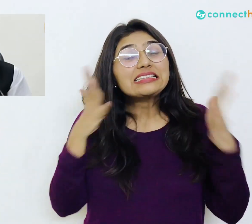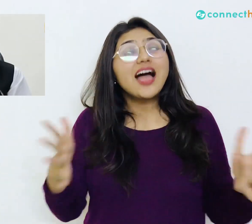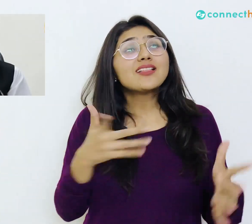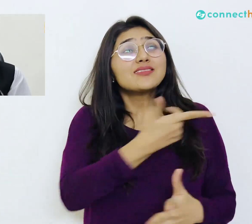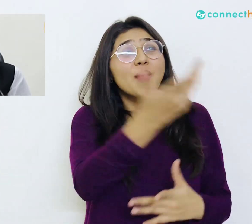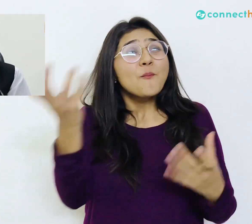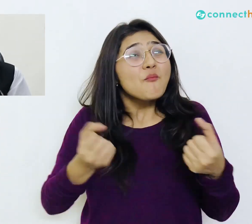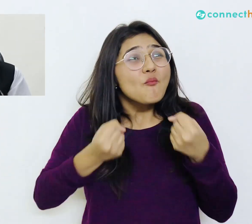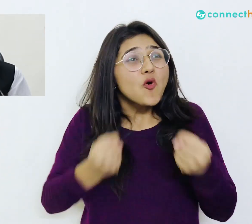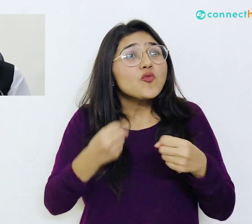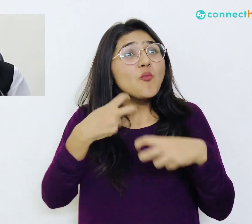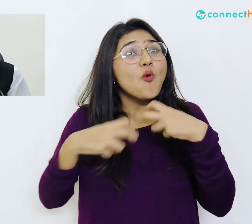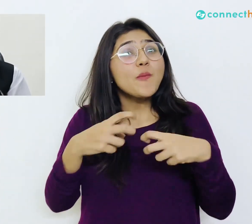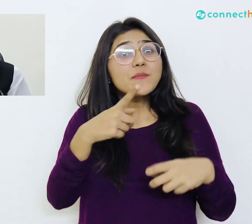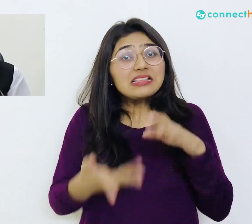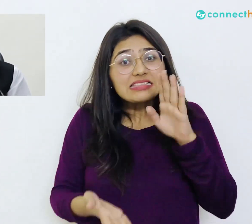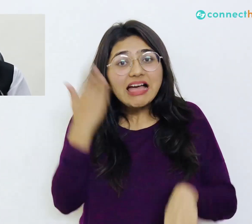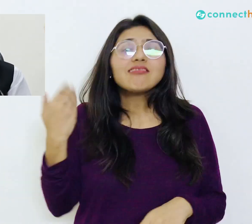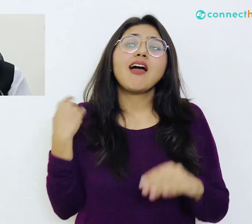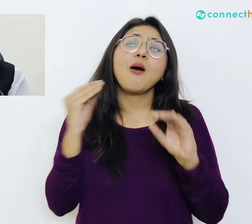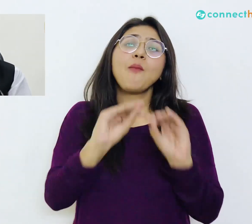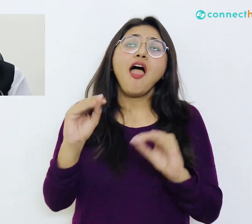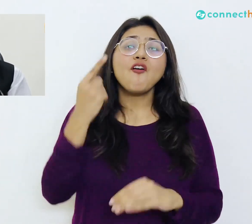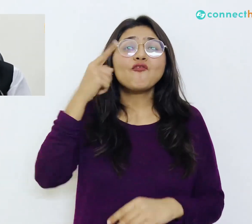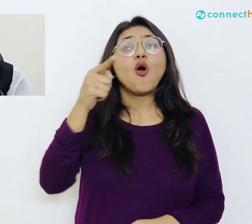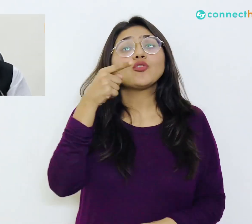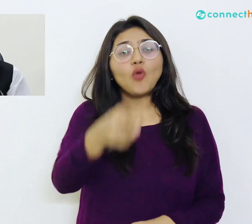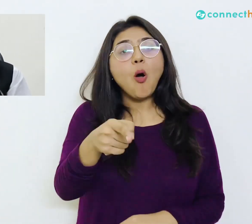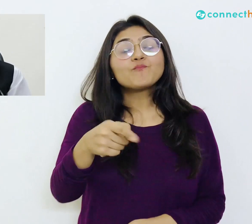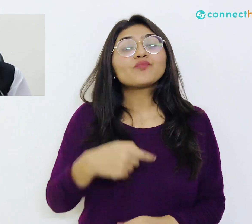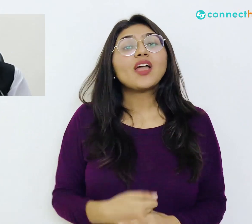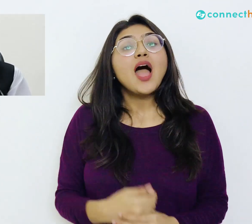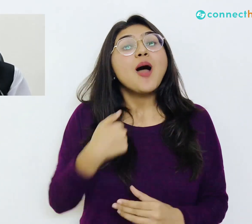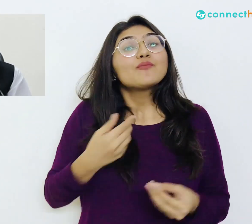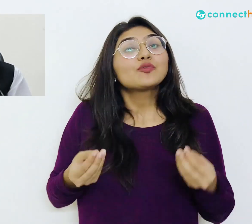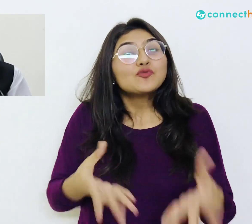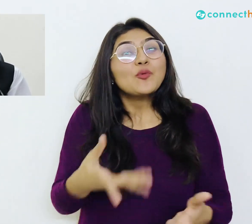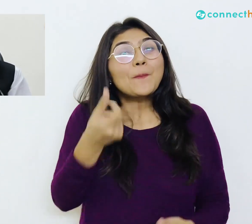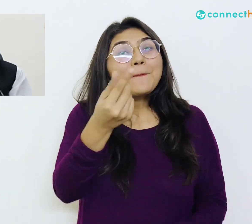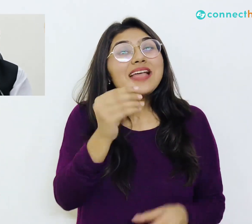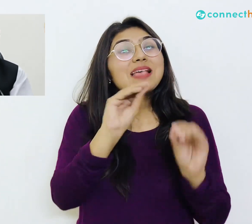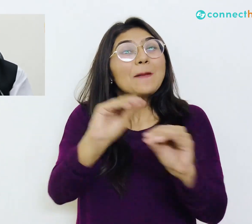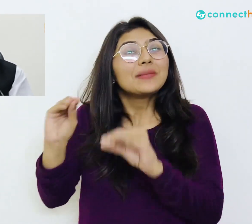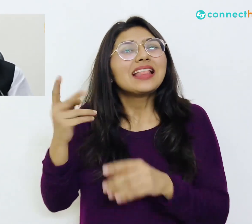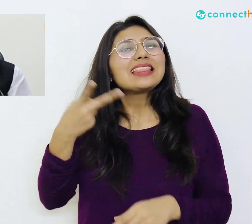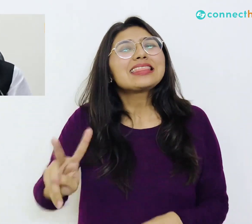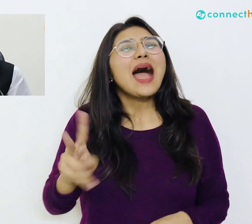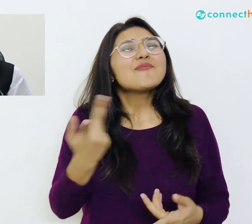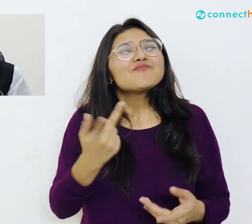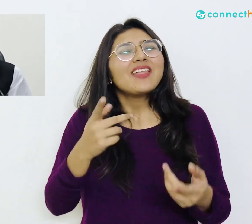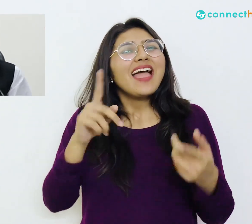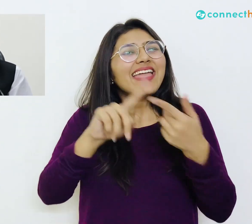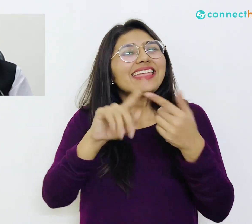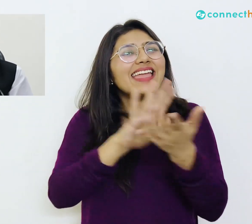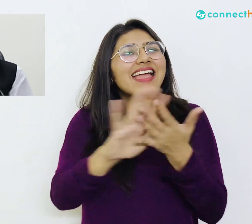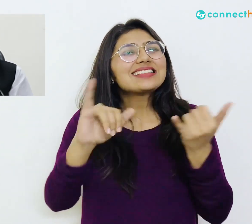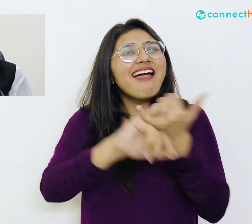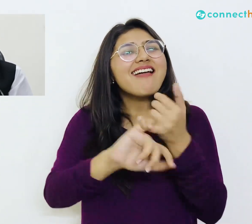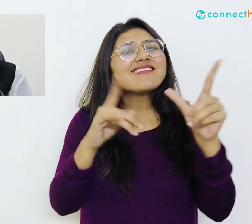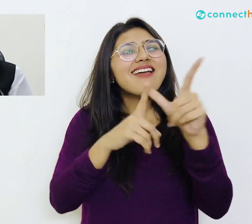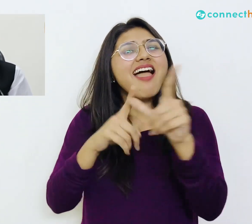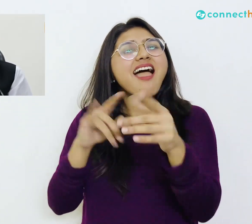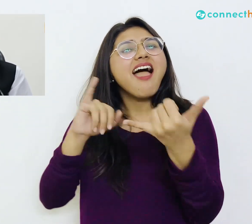جو سب سے مجبور ہمارے لوگ ہیں، پہلی ہماری کوشش یہ تھی ان تک پہنچے. اس کے لیے ہم نے احساس